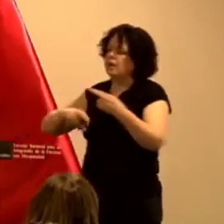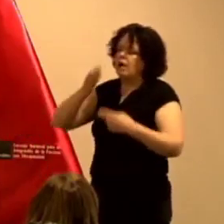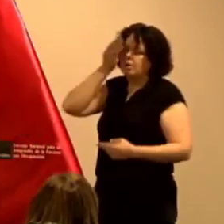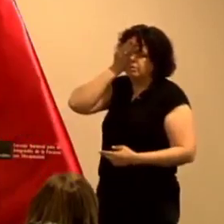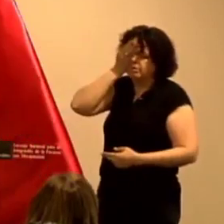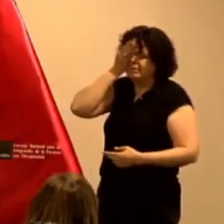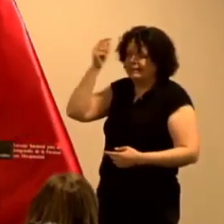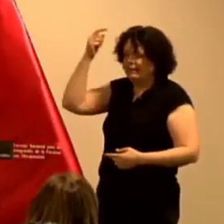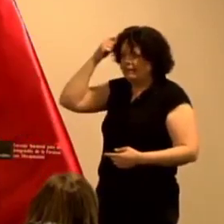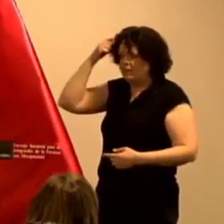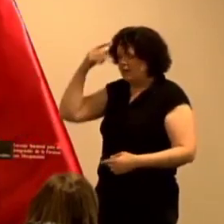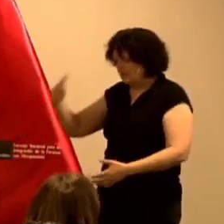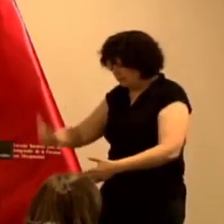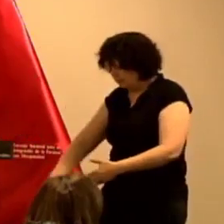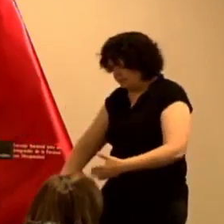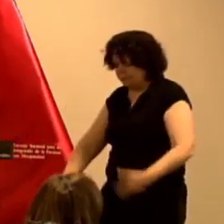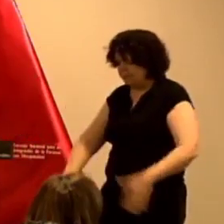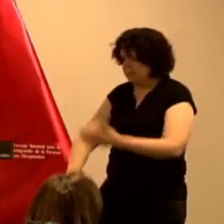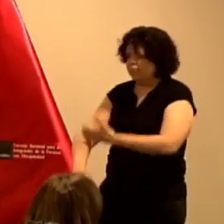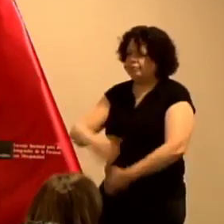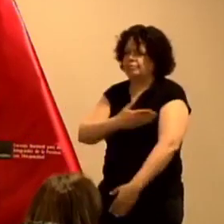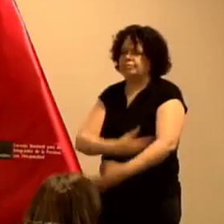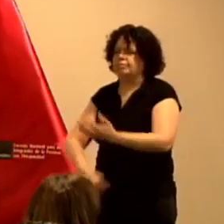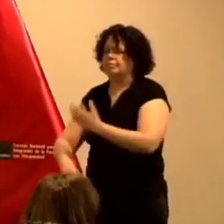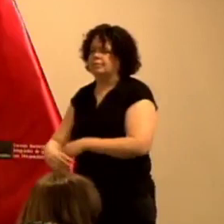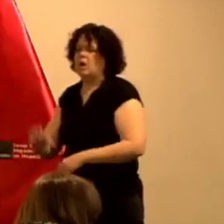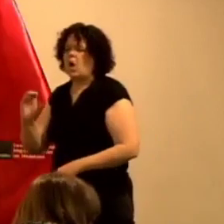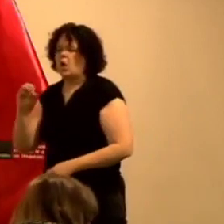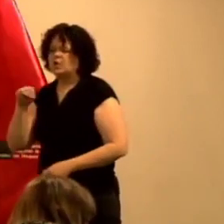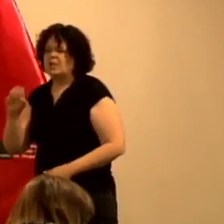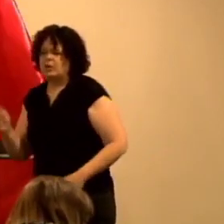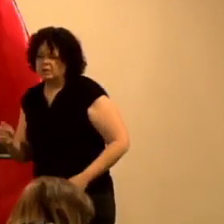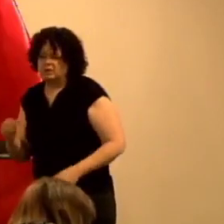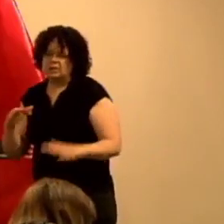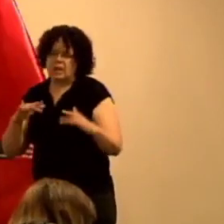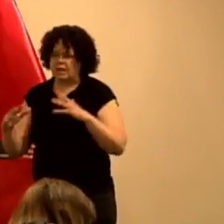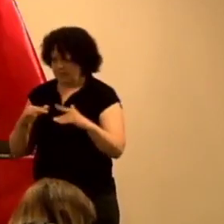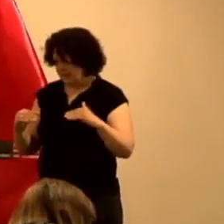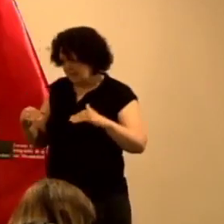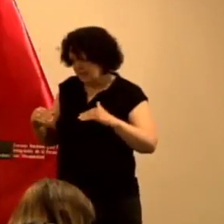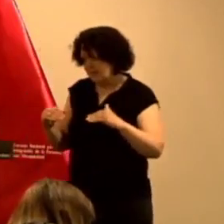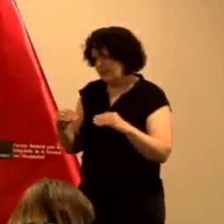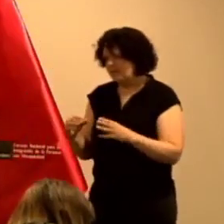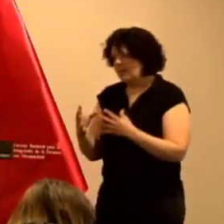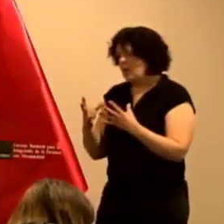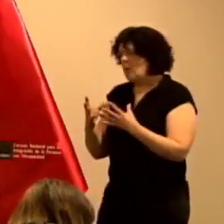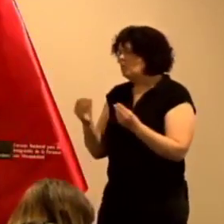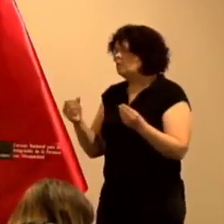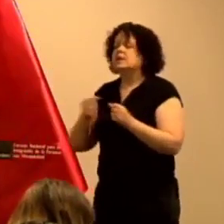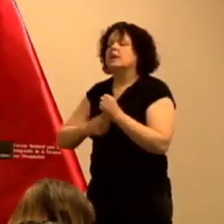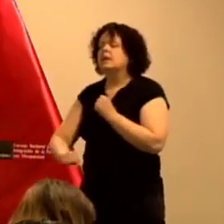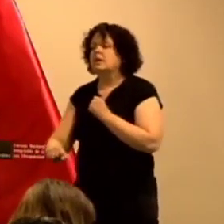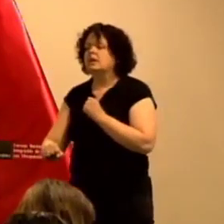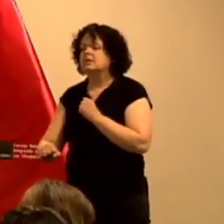con problemas mentales de lo que significó la guerra, con los rezagos de la guerra, ¿no es cierto? Y muchos de ellos pues eran hijos de